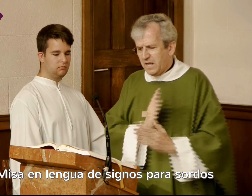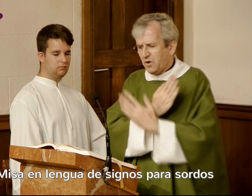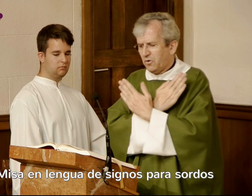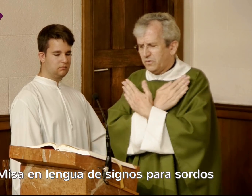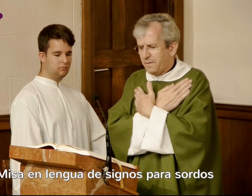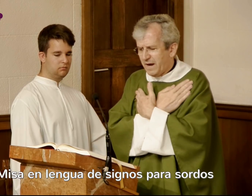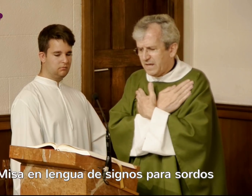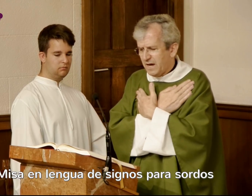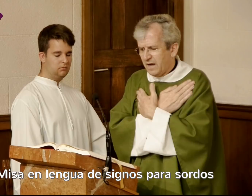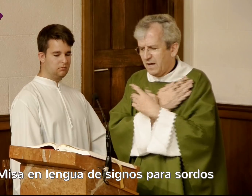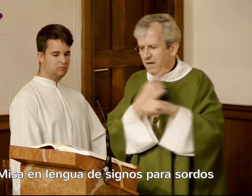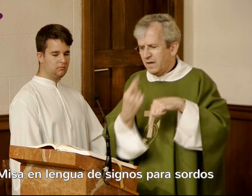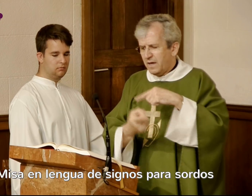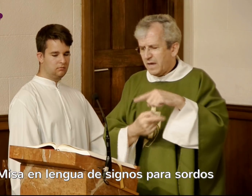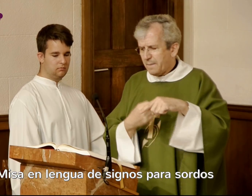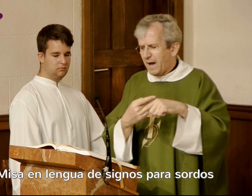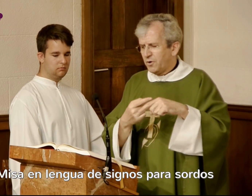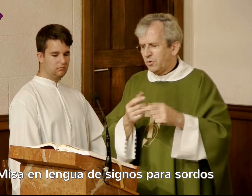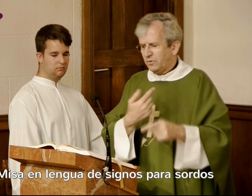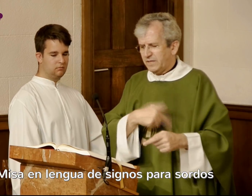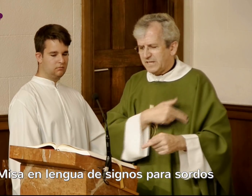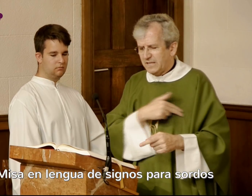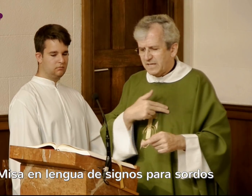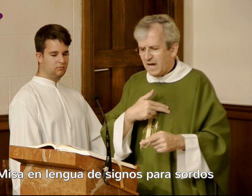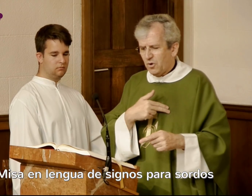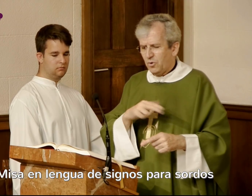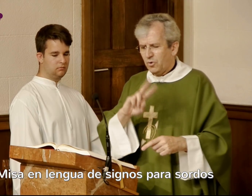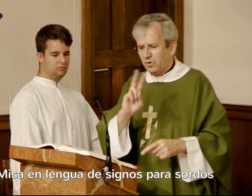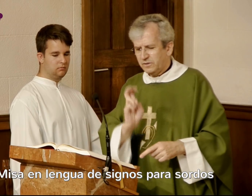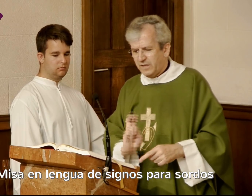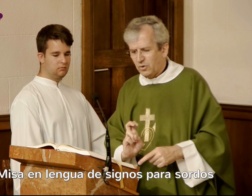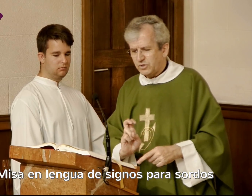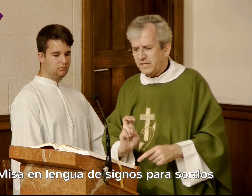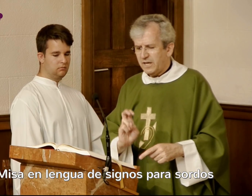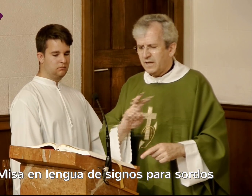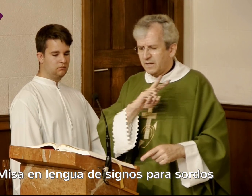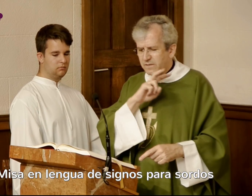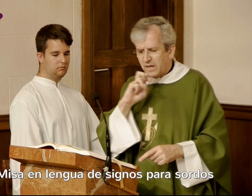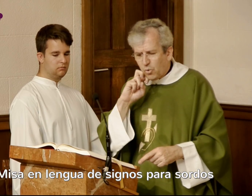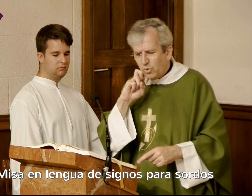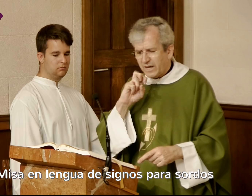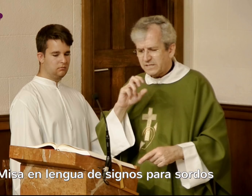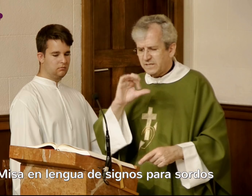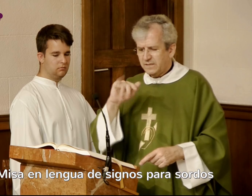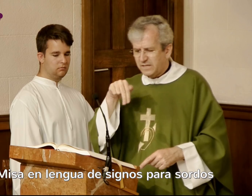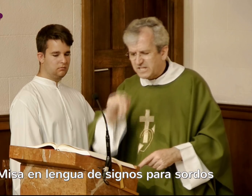hijo de María, hermano de Santiago, de José, de Judas, de